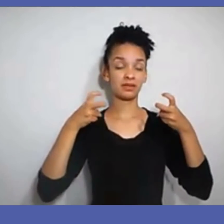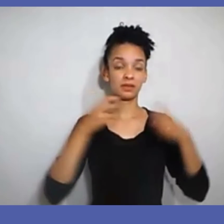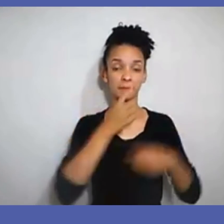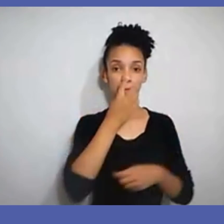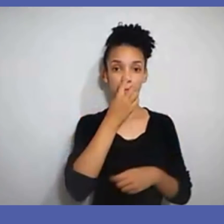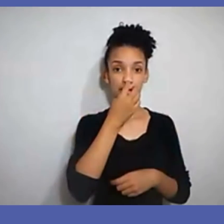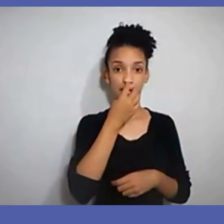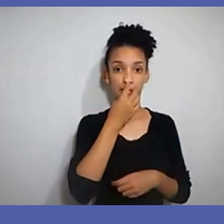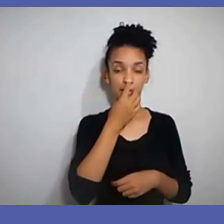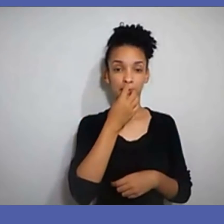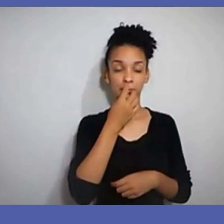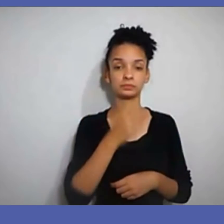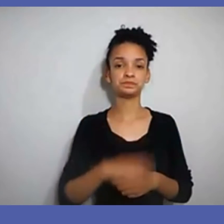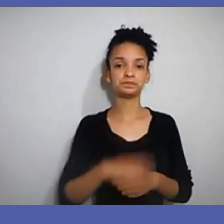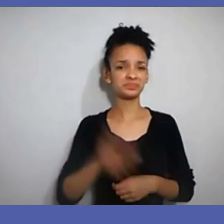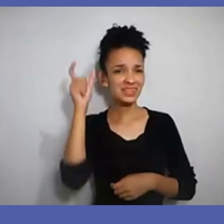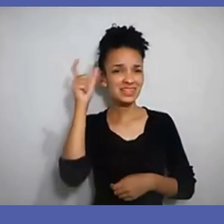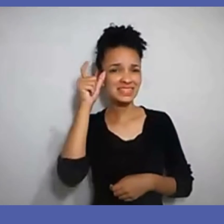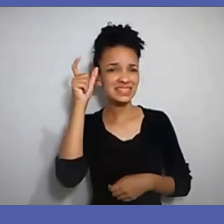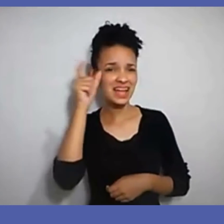provocou no homem, né,